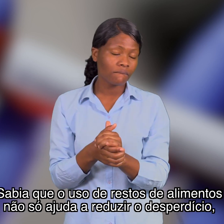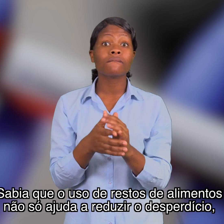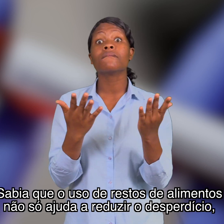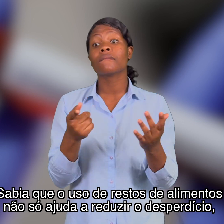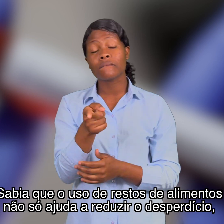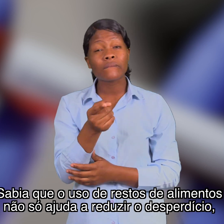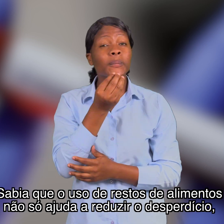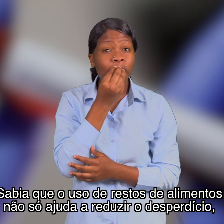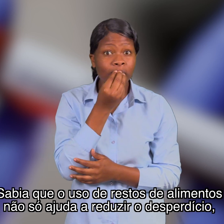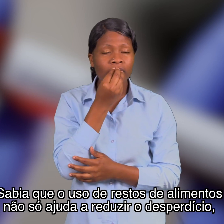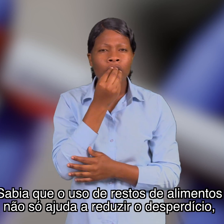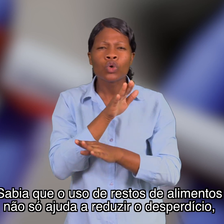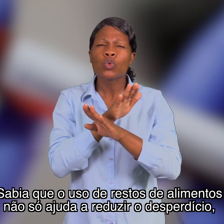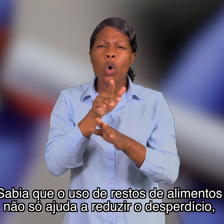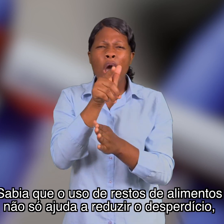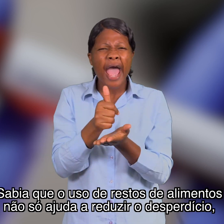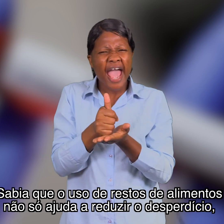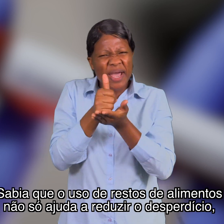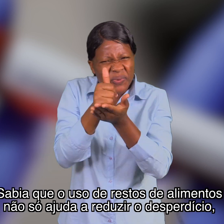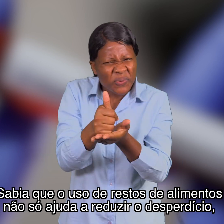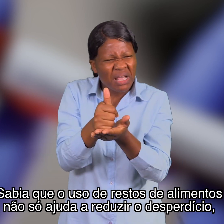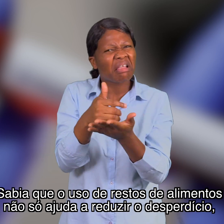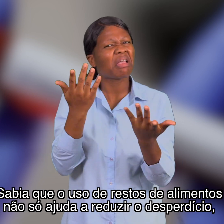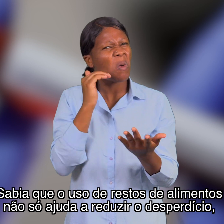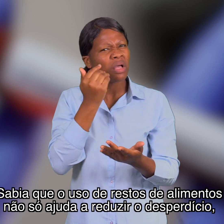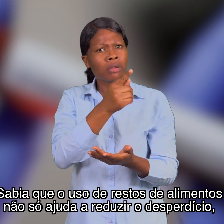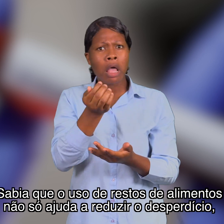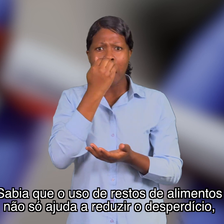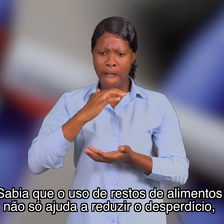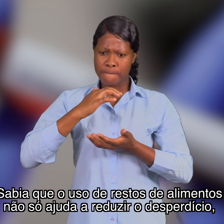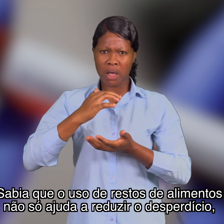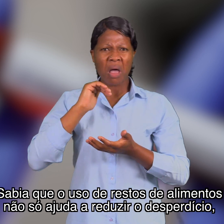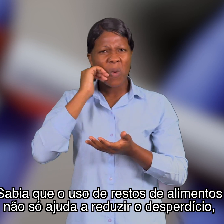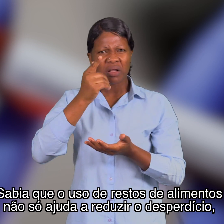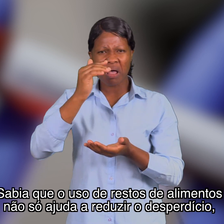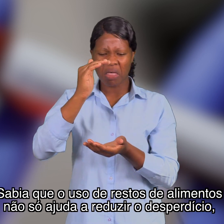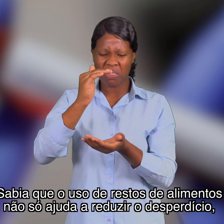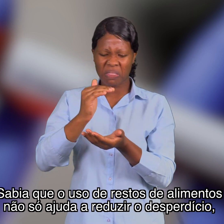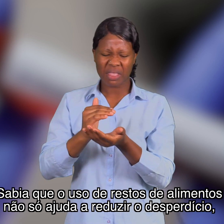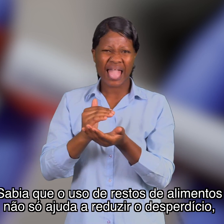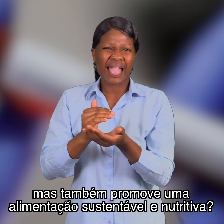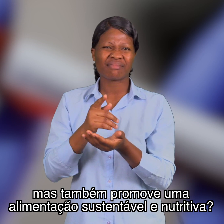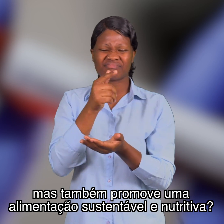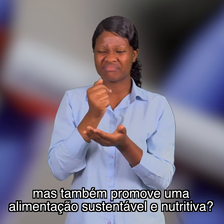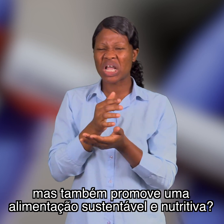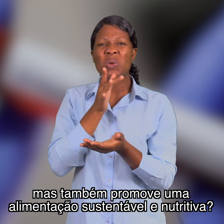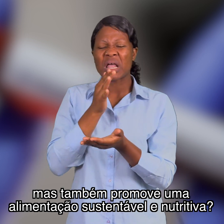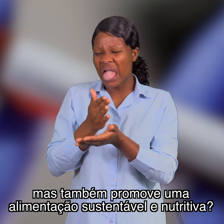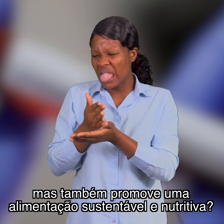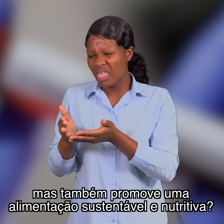Sabia que o uso de restos de alimentos não só ajuda a reduzir o desperdício, mas também promove